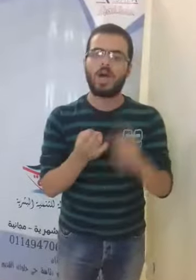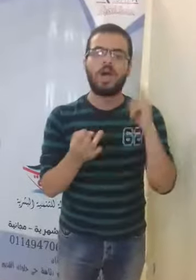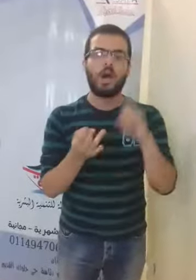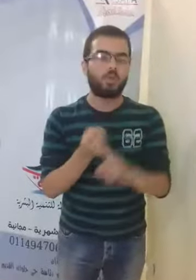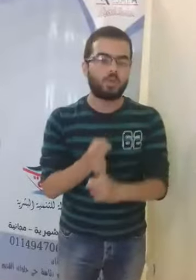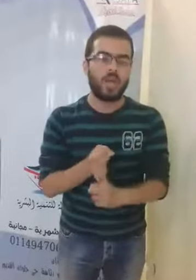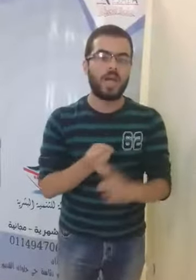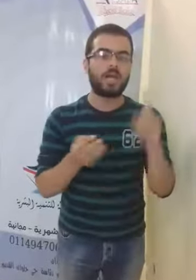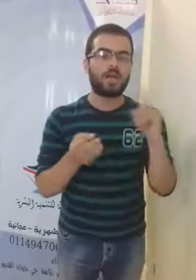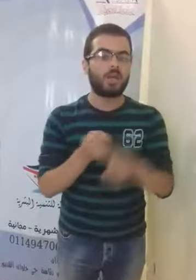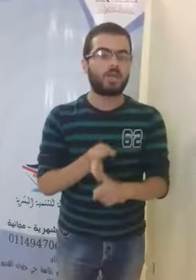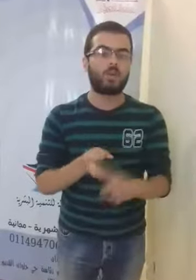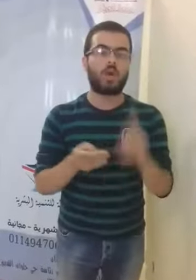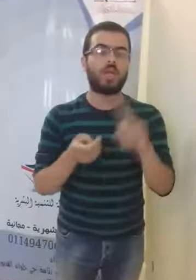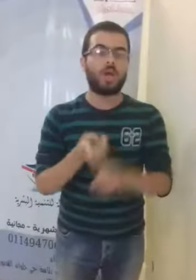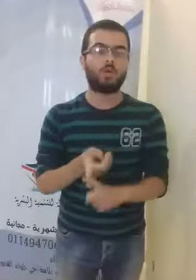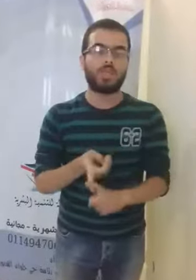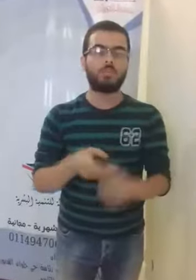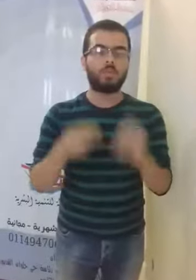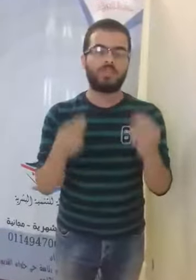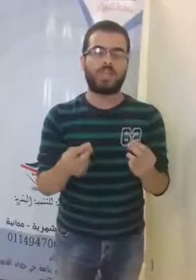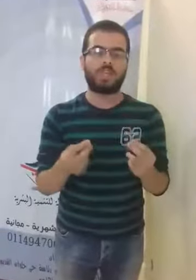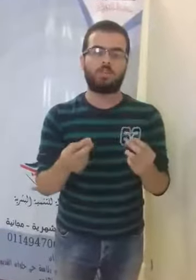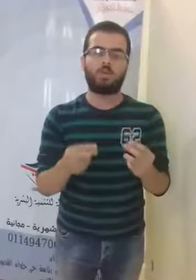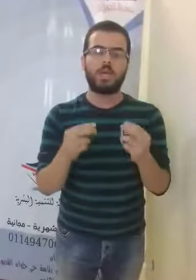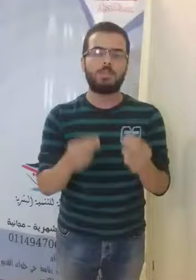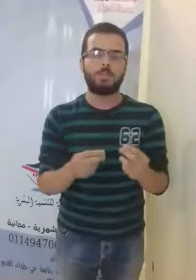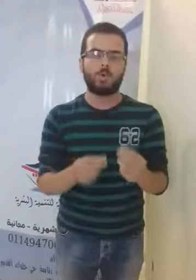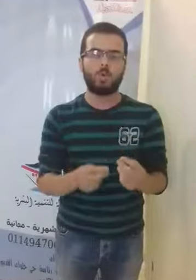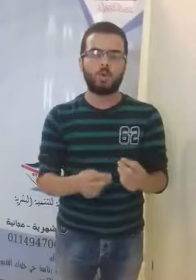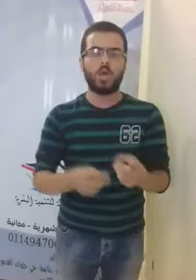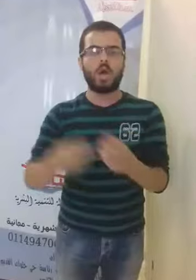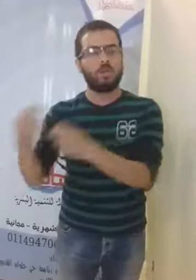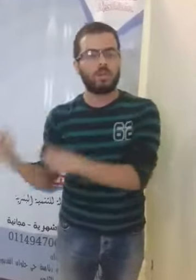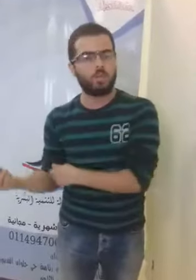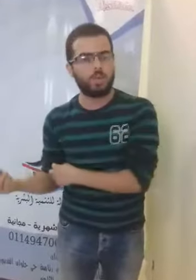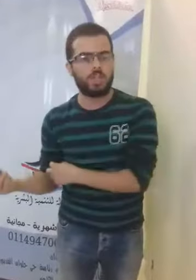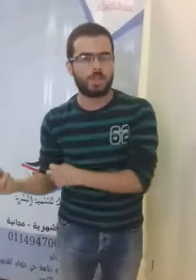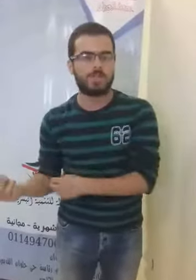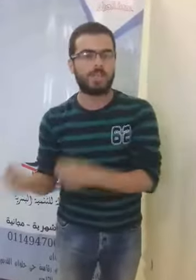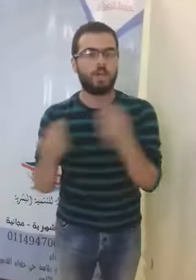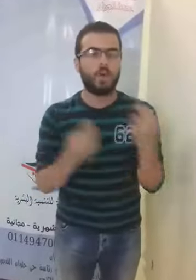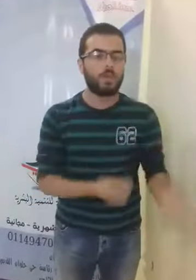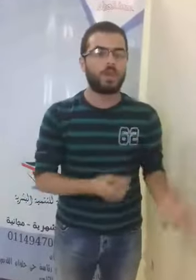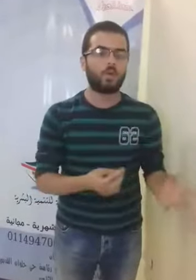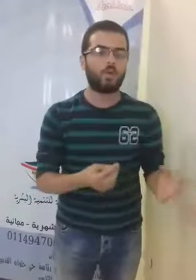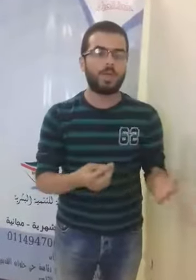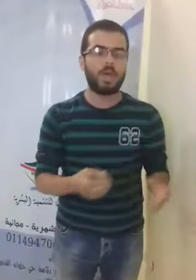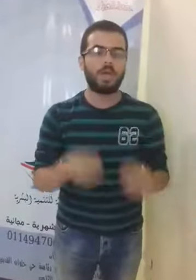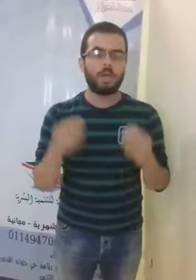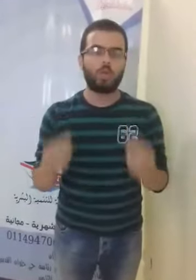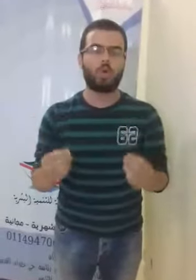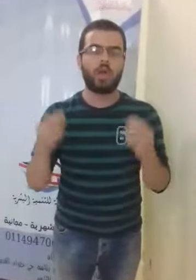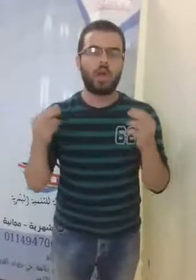او مطالعه، قراءه قران او تدبر في الساعتين دول، غالبا بيكونوا قبل طلوع الشمس وقبل غروبها، دول